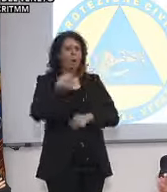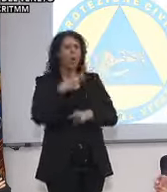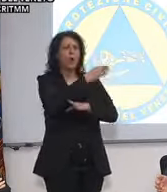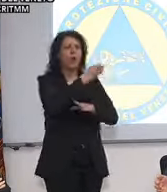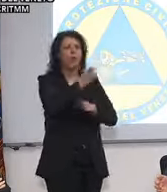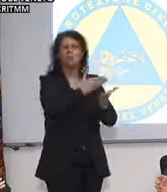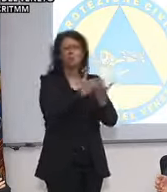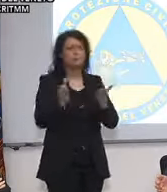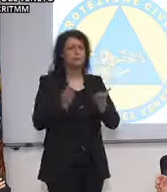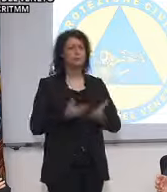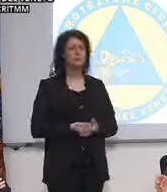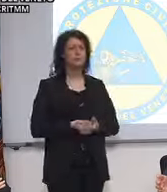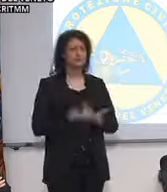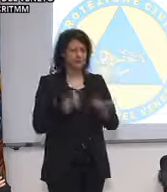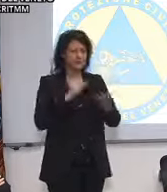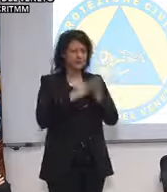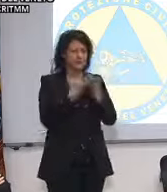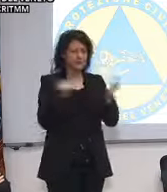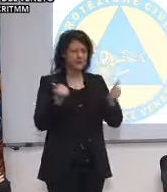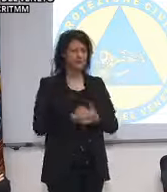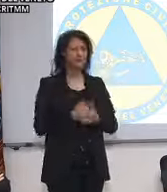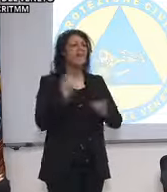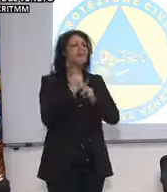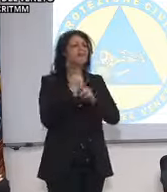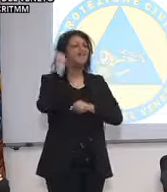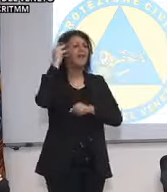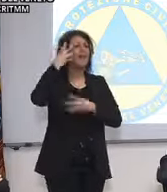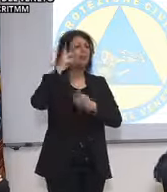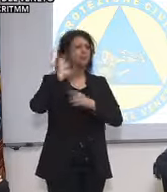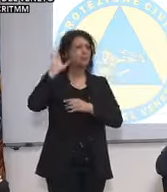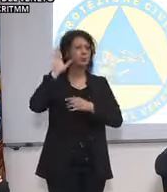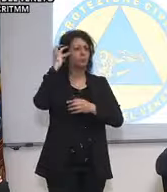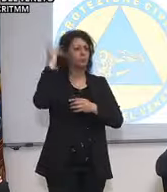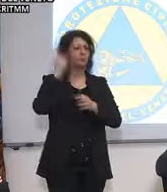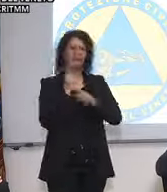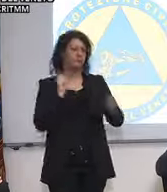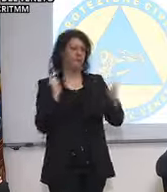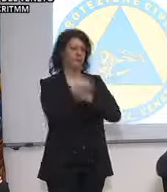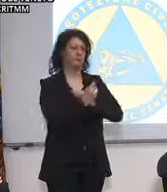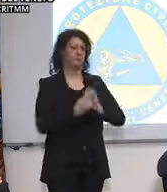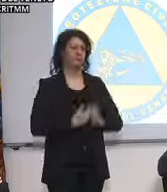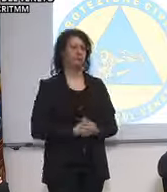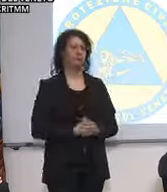E non abbiamo risolto il problema. Dobbiamo rovesciare il ragionamento, perché gli scienziati,